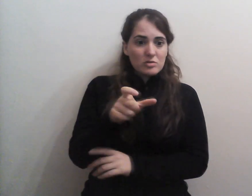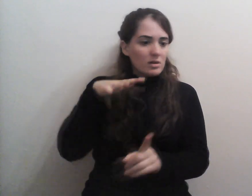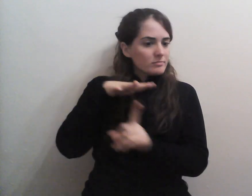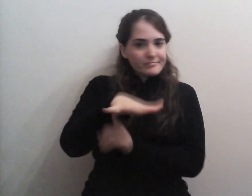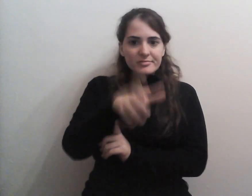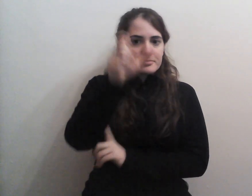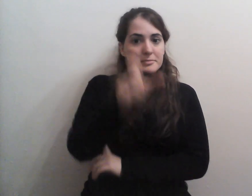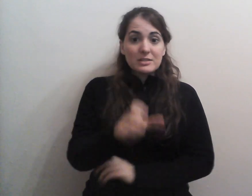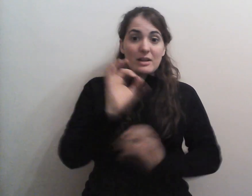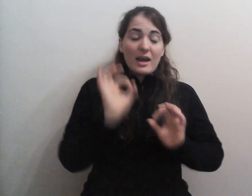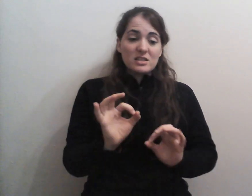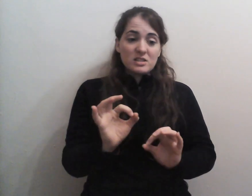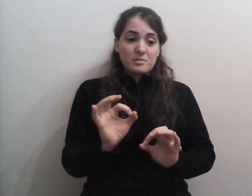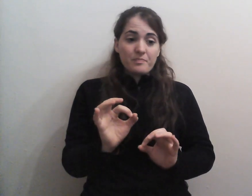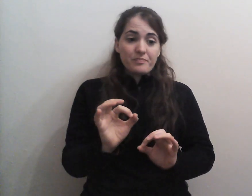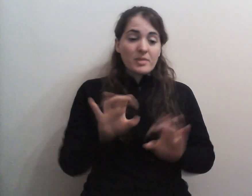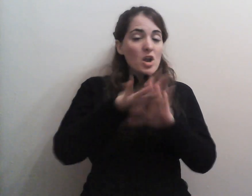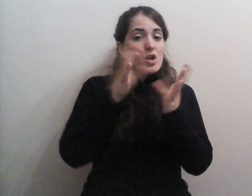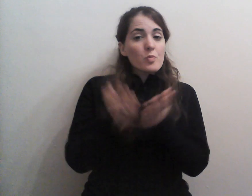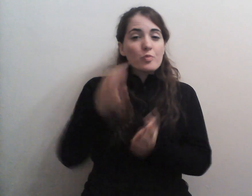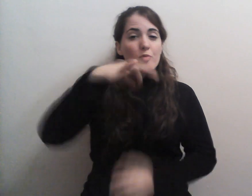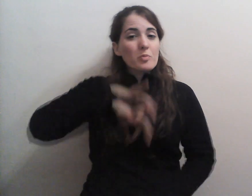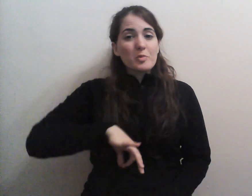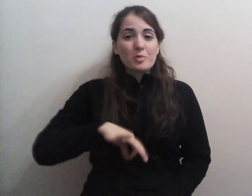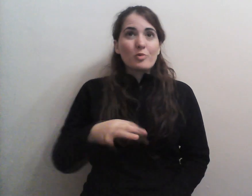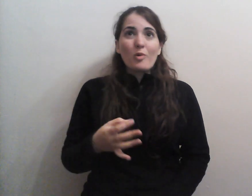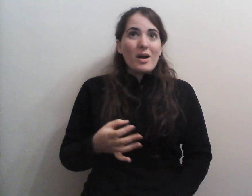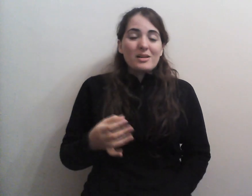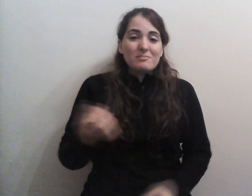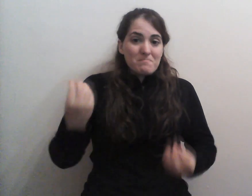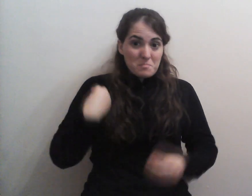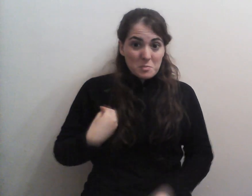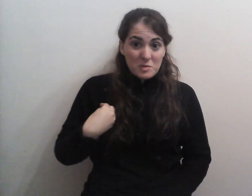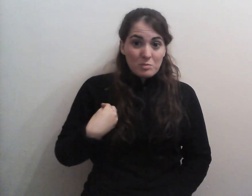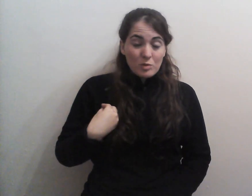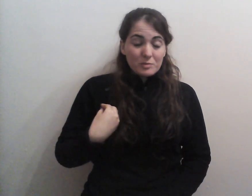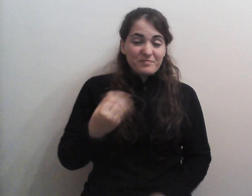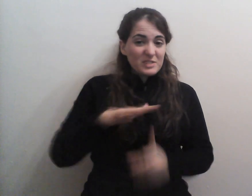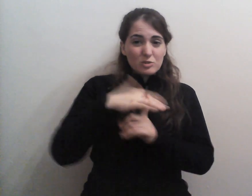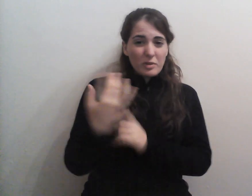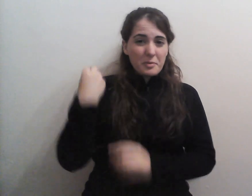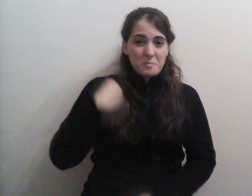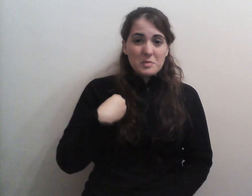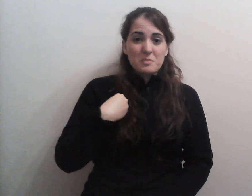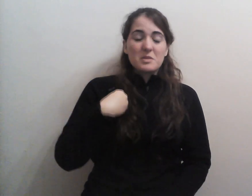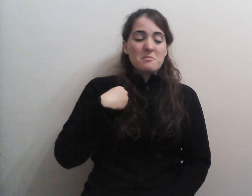espiritual. No es verdad que muchos niños y niñas que nacen en hogares cristianos, desde chiquititos, están instruidos en las cosas del